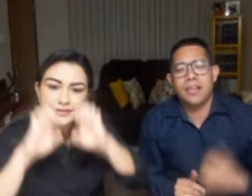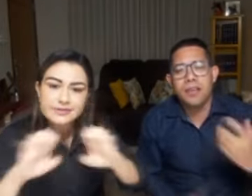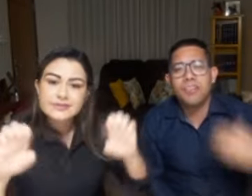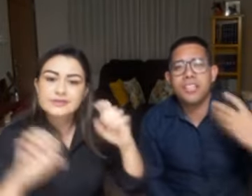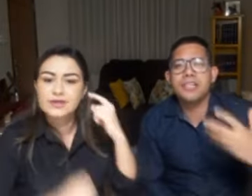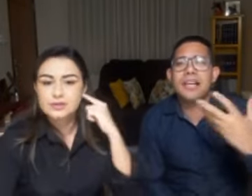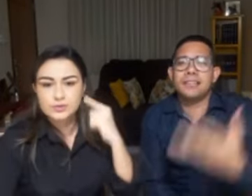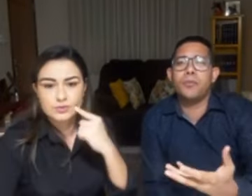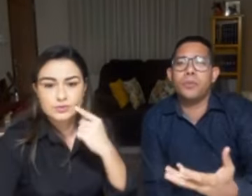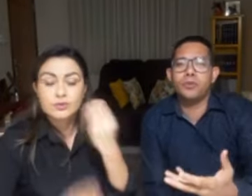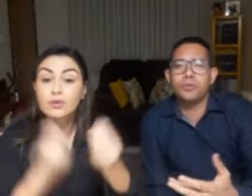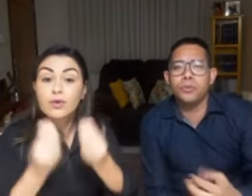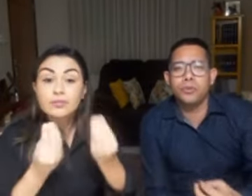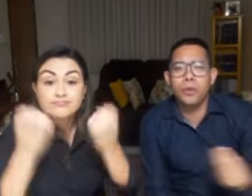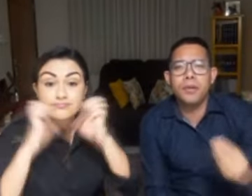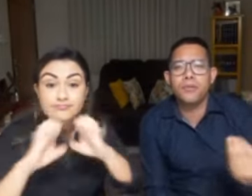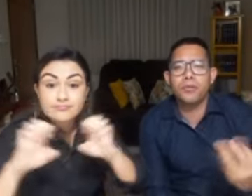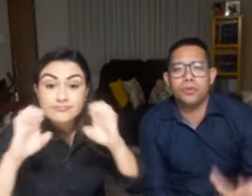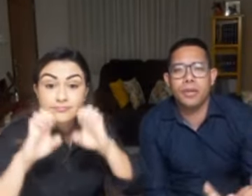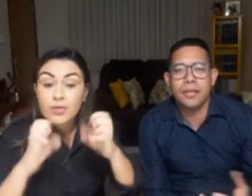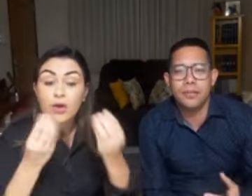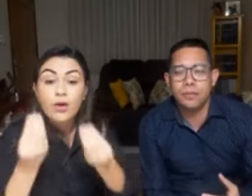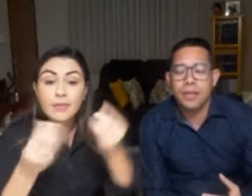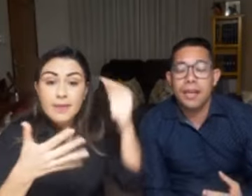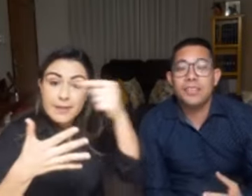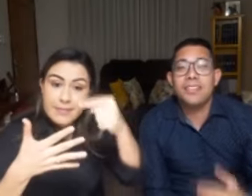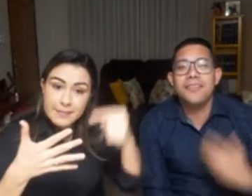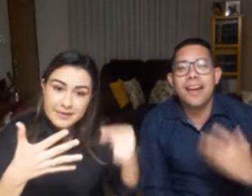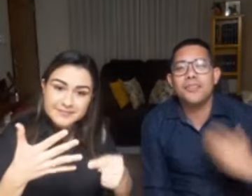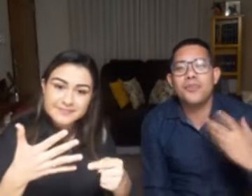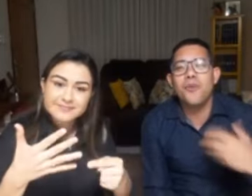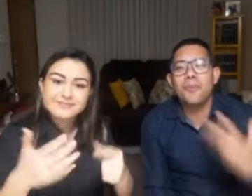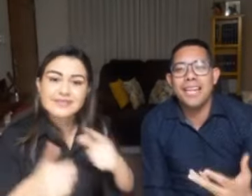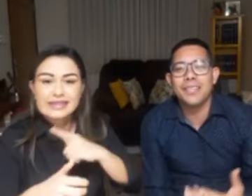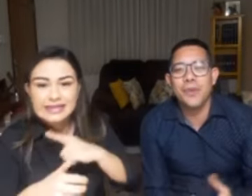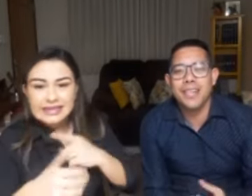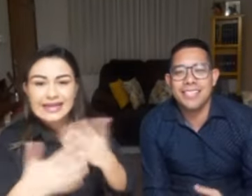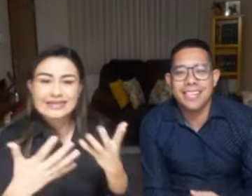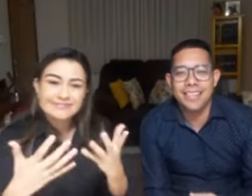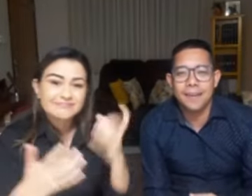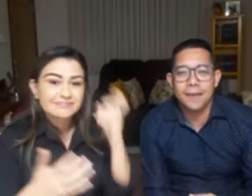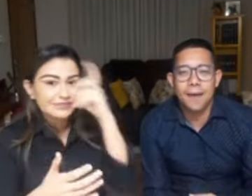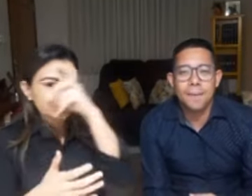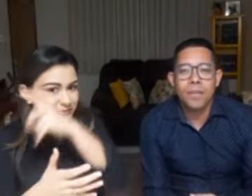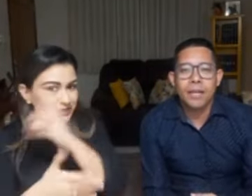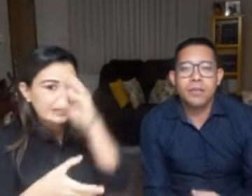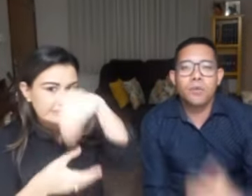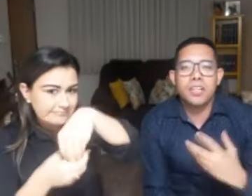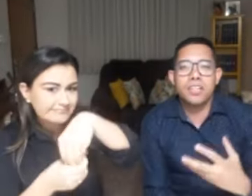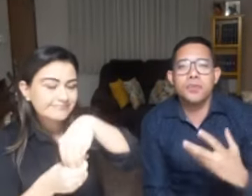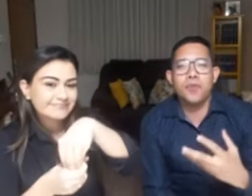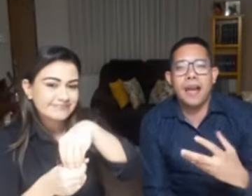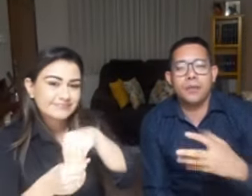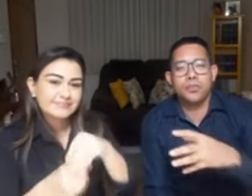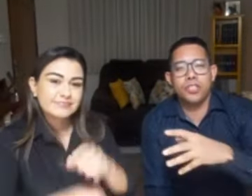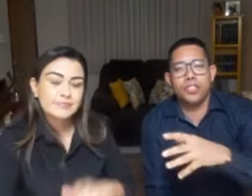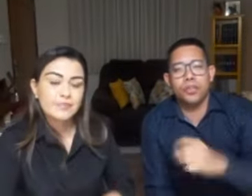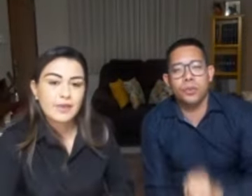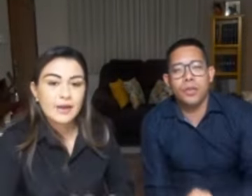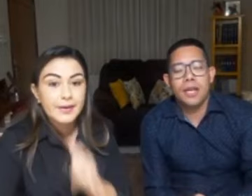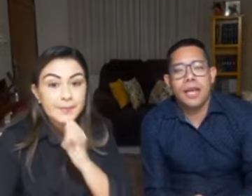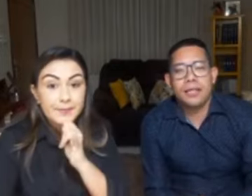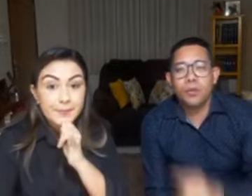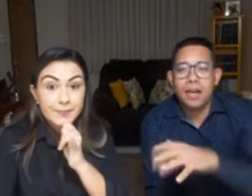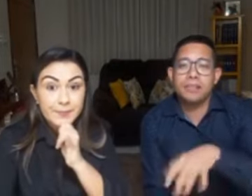questão da evangelização para os surdos. Como que funciona isso? Então tem vários complicadores aí, né? Então quando a gente fala no